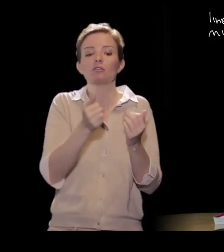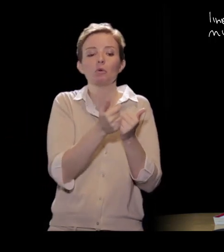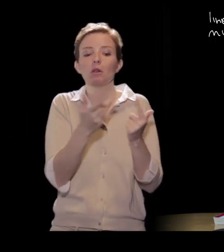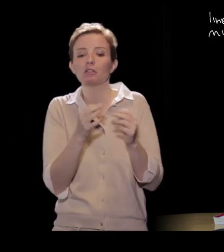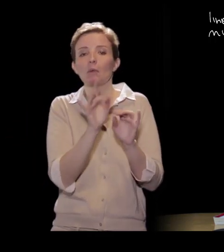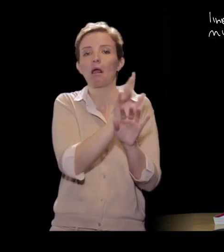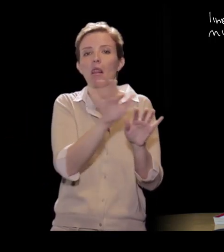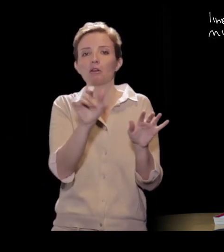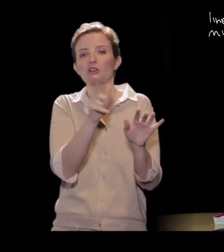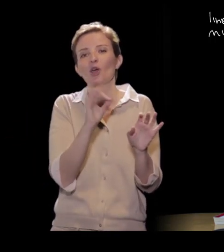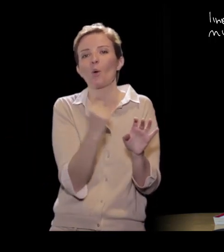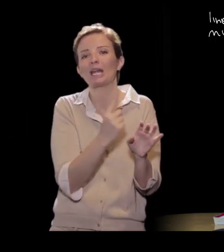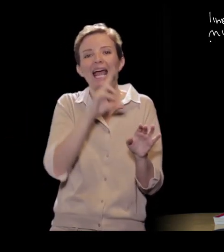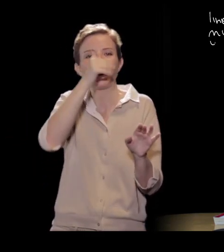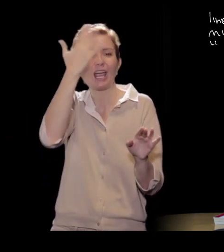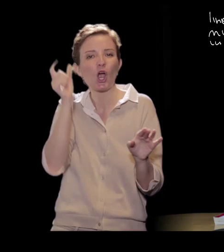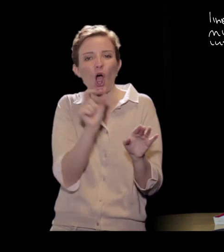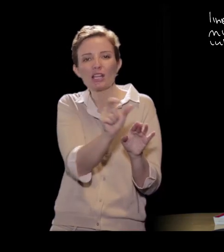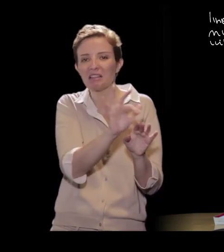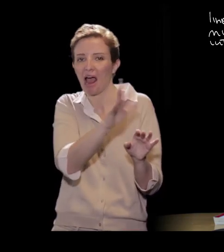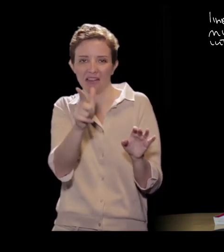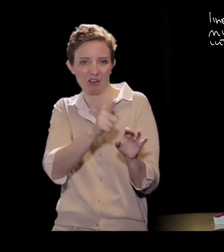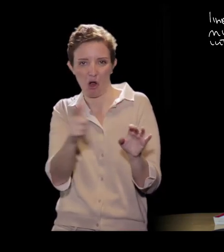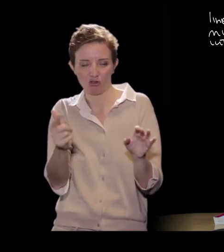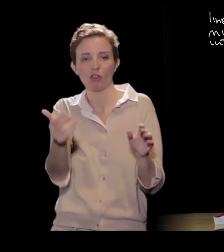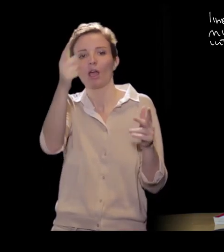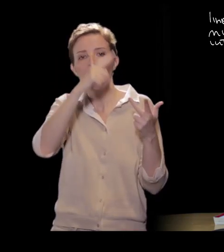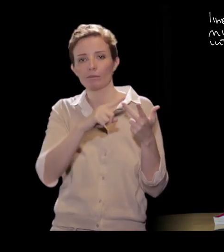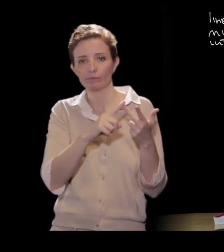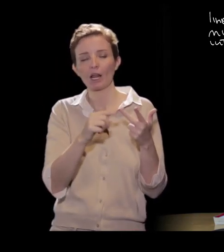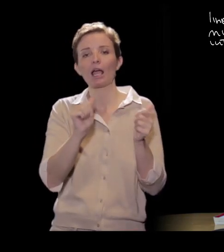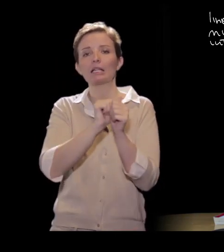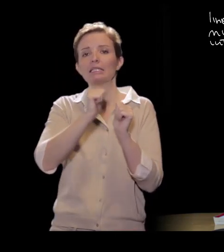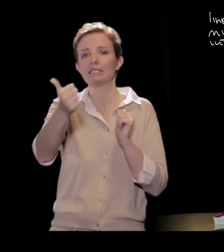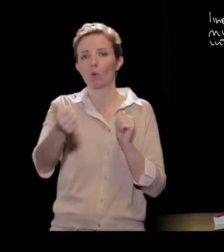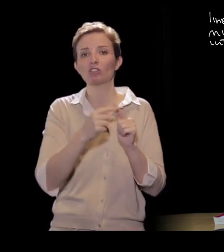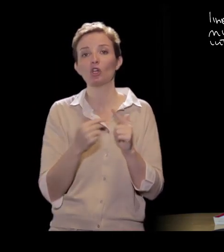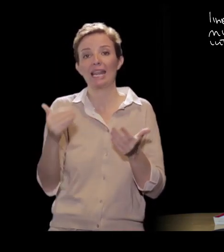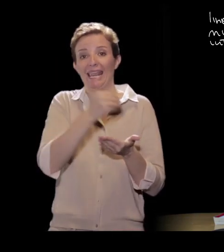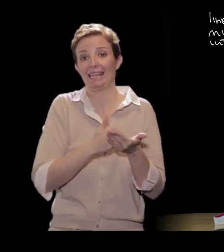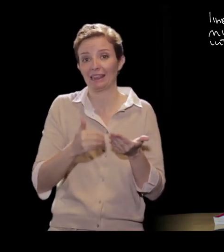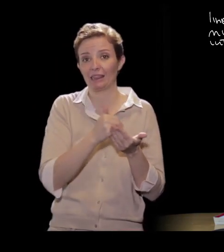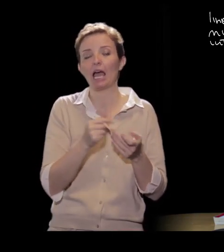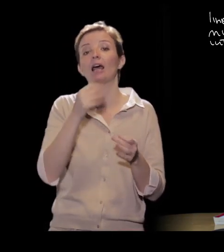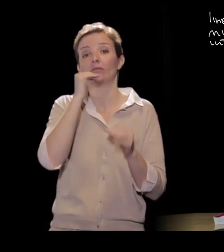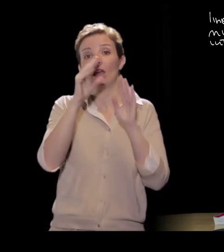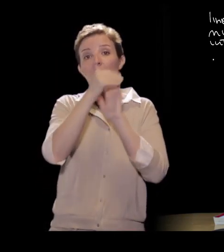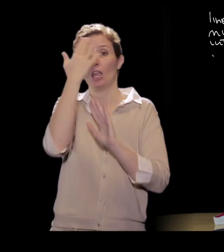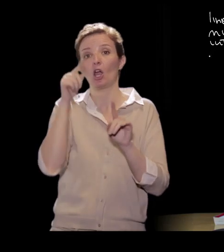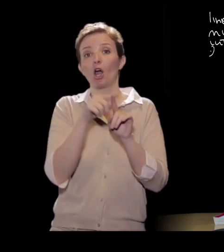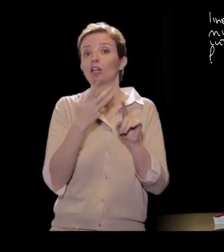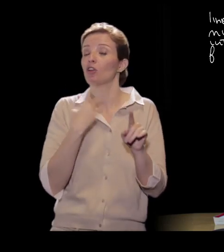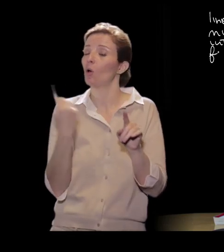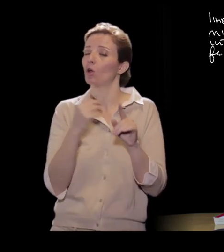altre lettere se non quella dell'incognita poi disequazioni inter e dove ovviamente l'incognita compare esclusivamente al